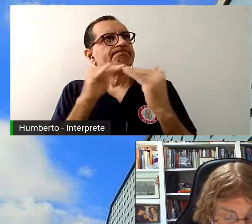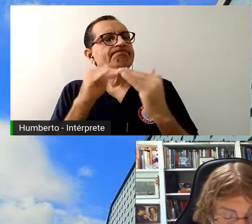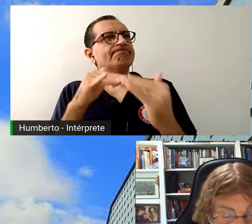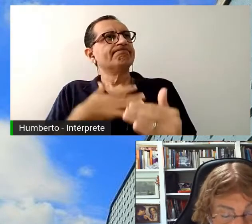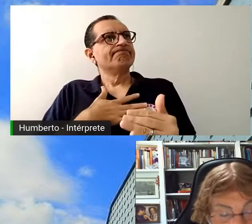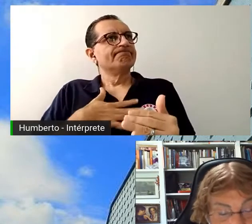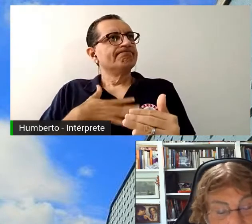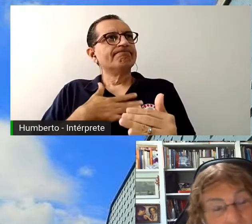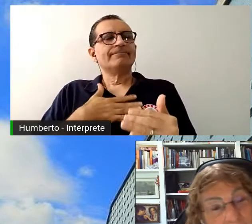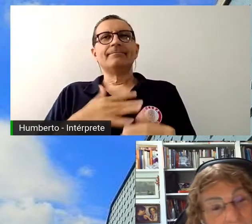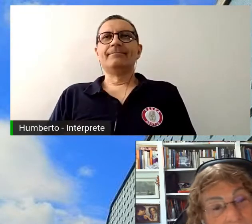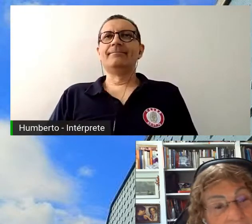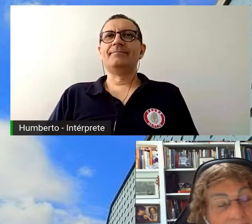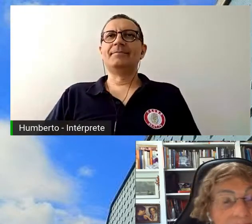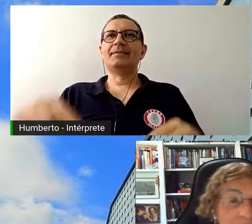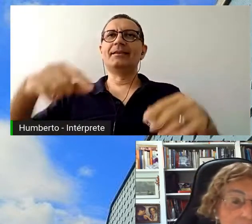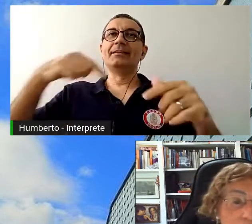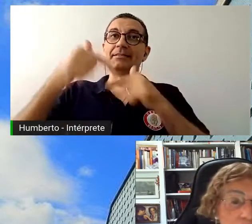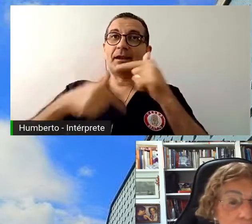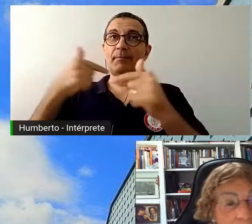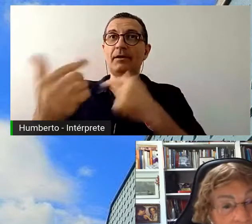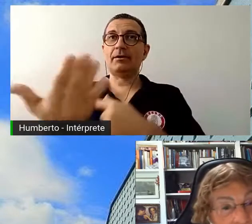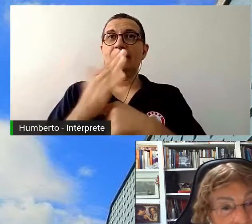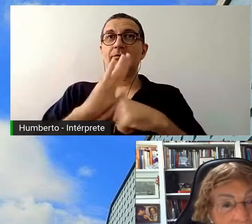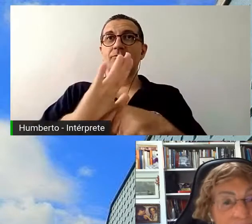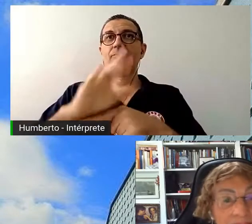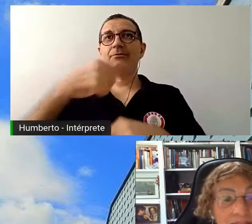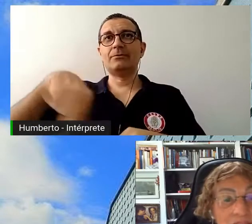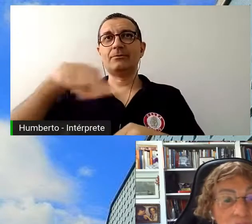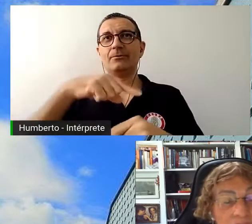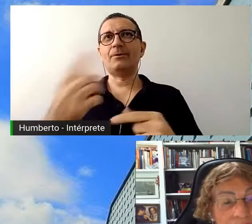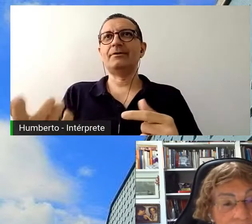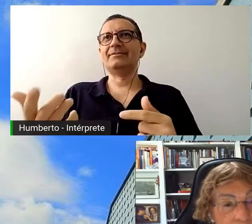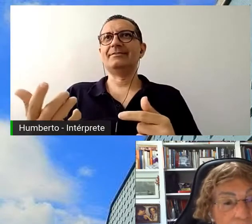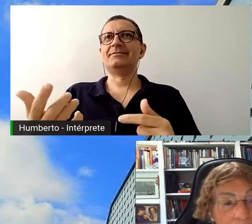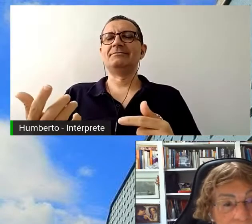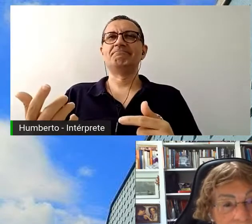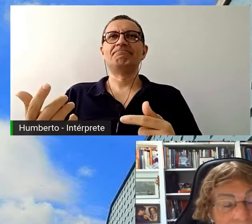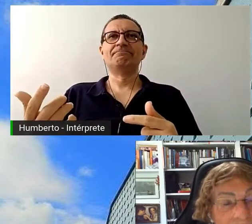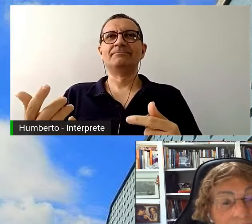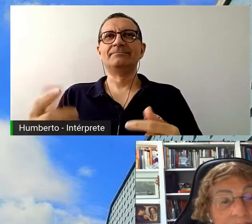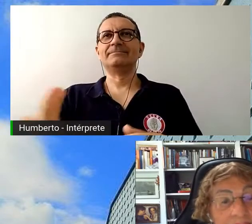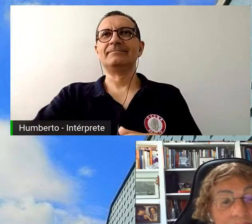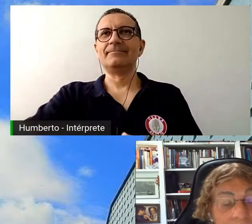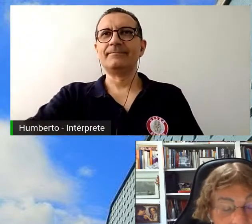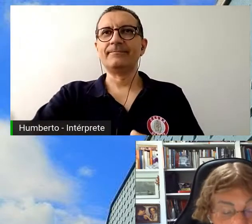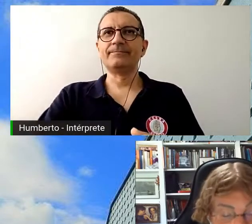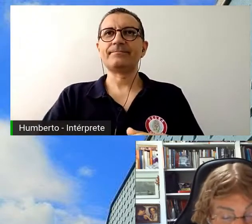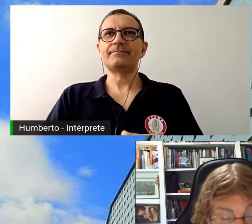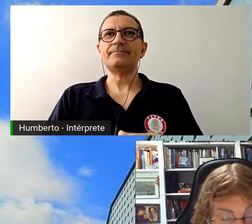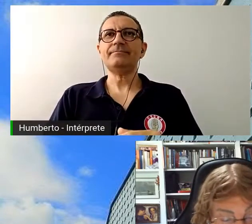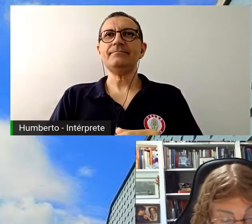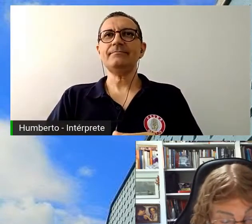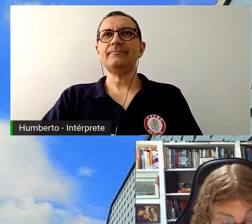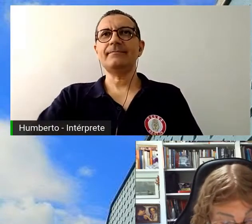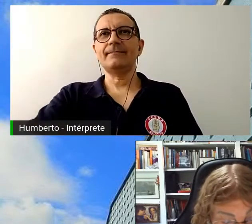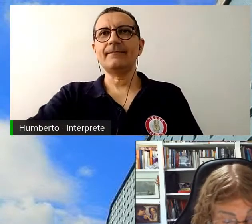temos. Falo também, além disso, da minha universidade, onde tenho atuado nesta área,